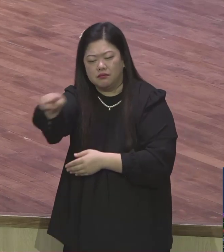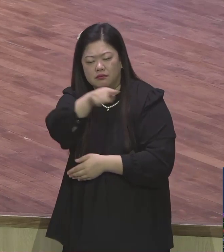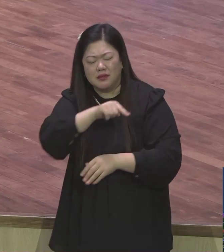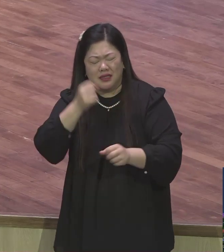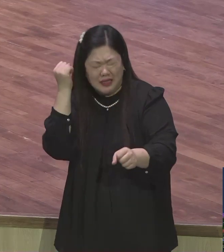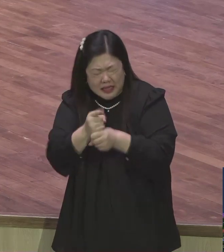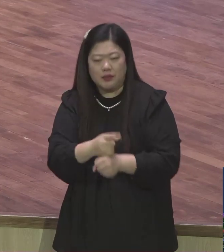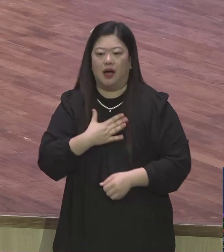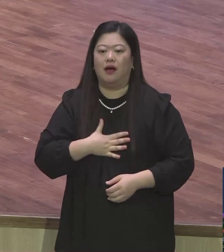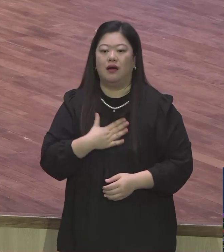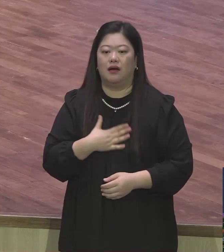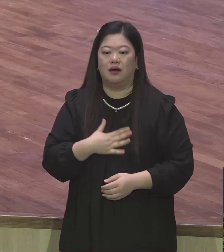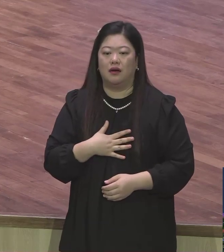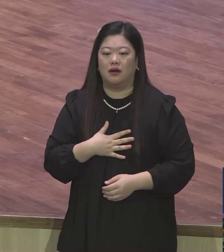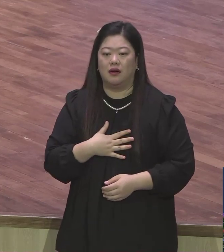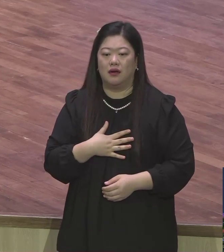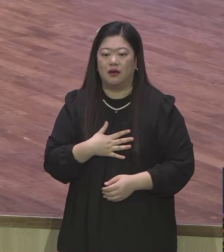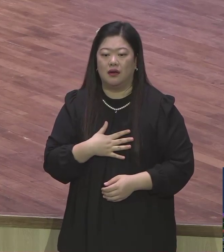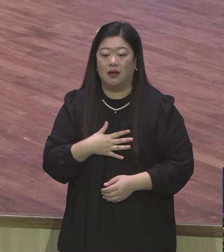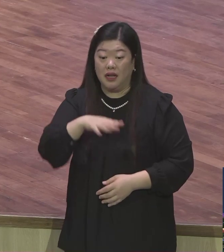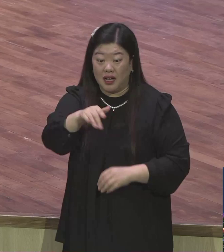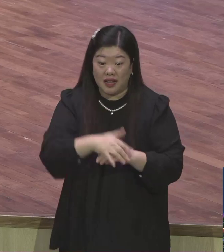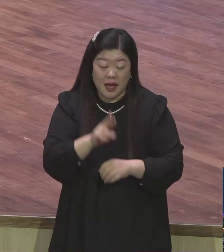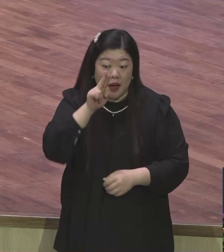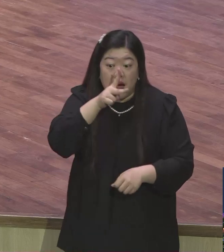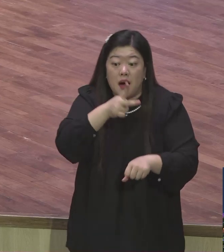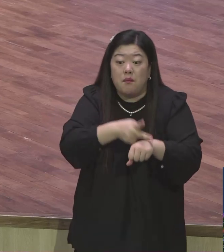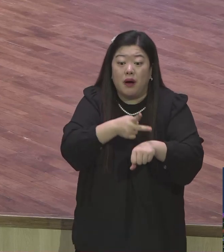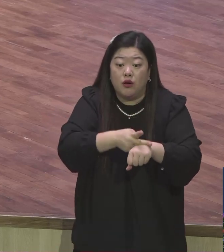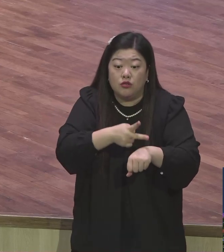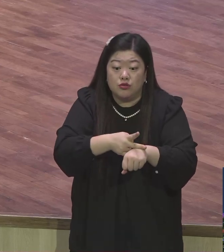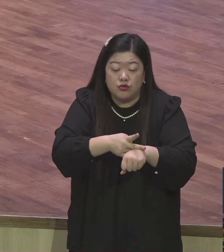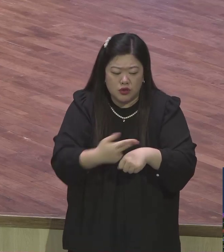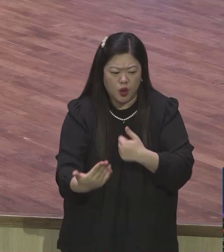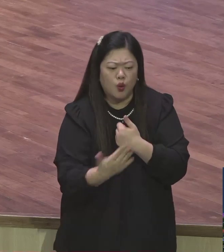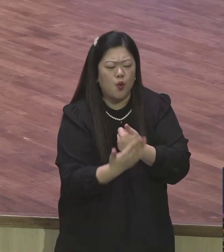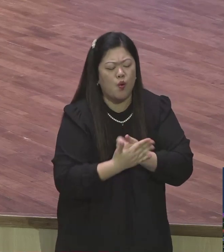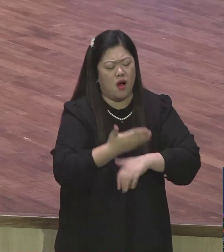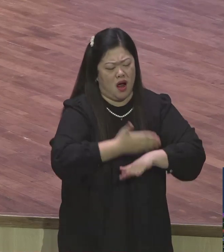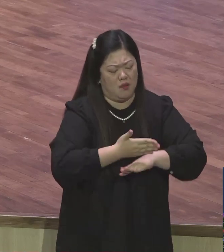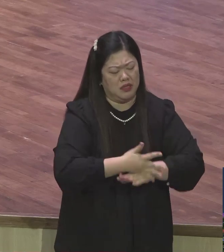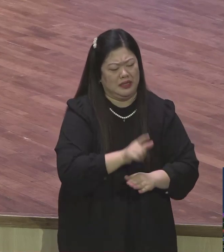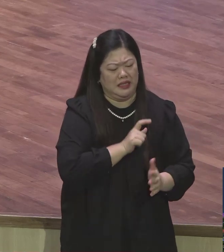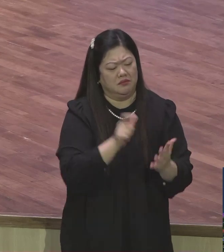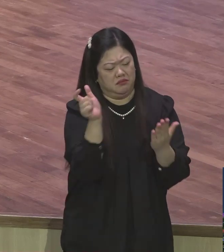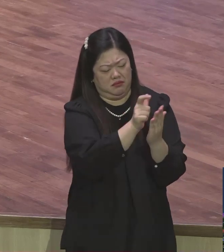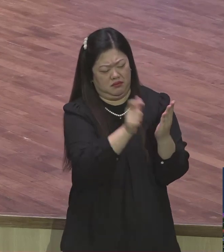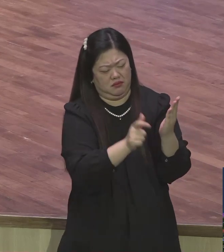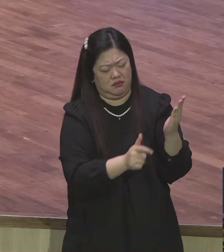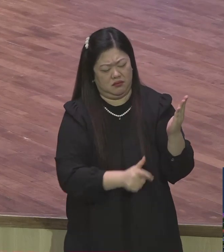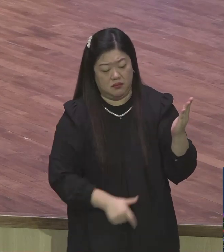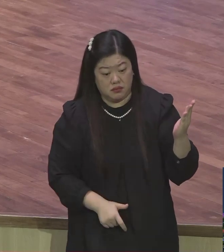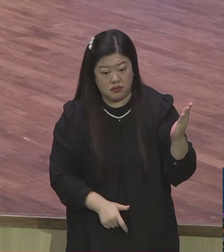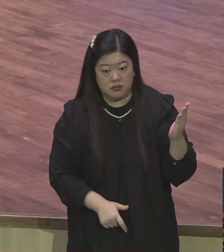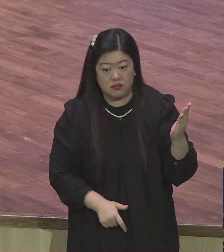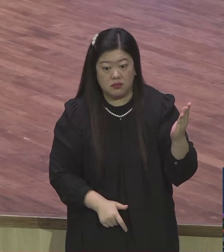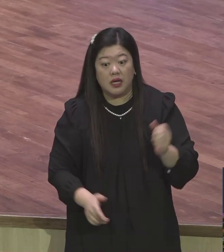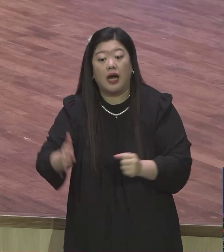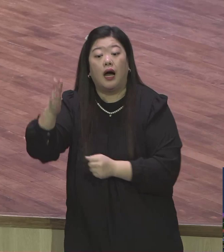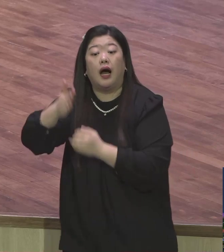이름을 언급하고 있는데 하나님은 두 말할 필요 없잖아요. 사도 바울도 다 기억하는데 하나님 기억 못하겠어요.